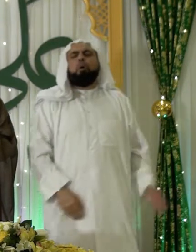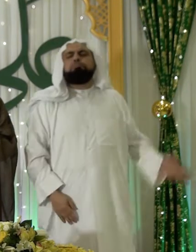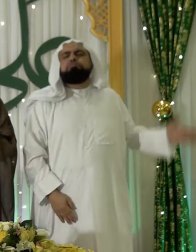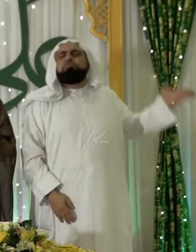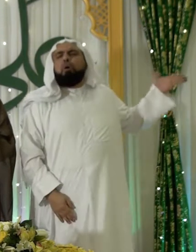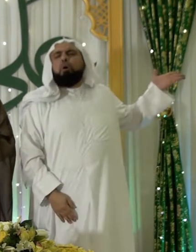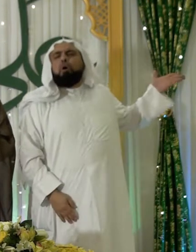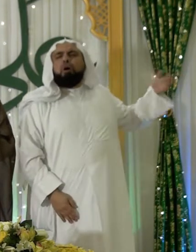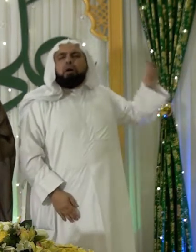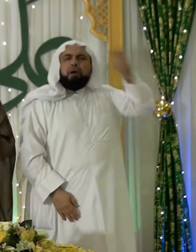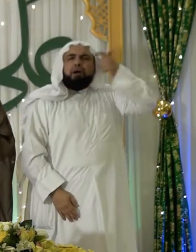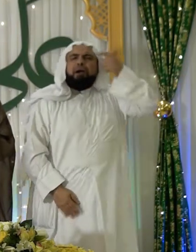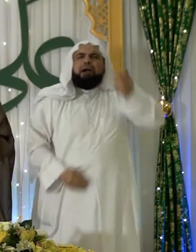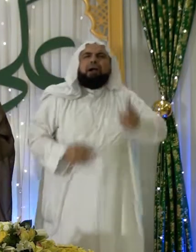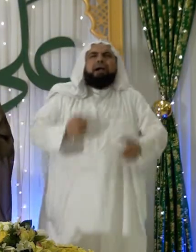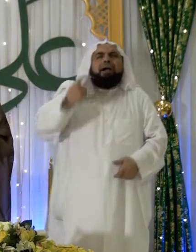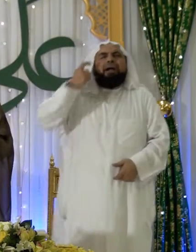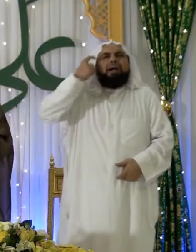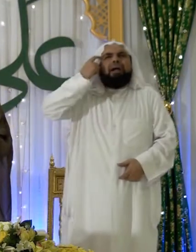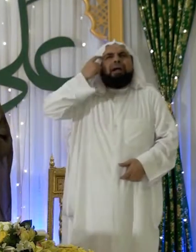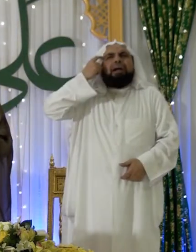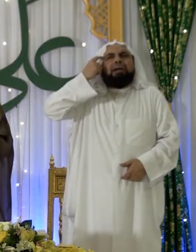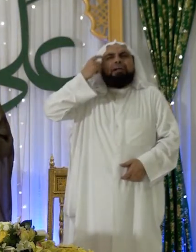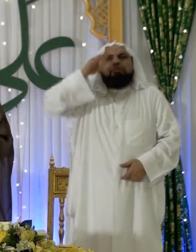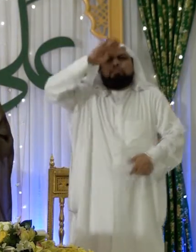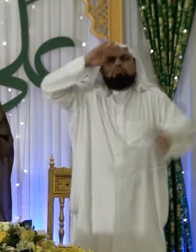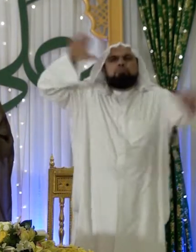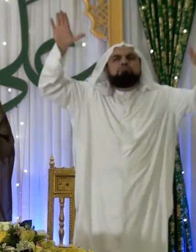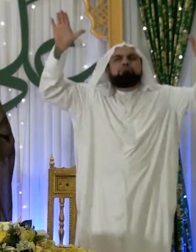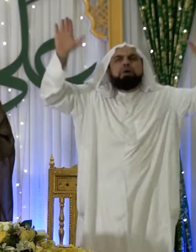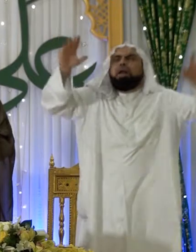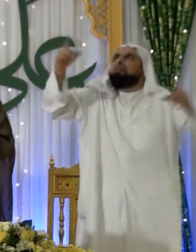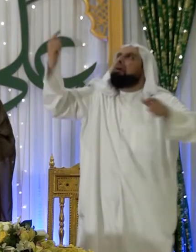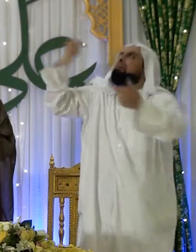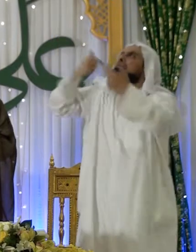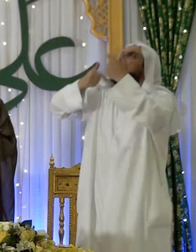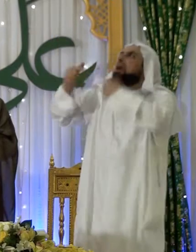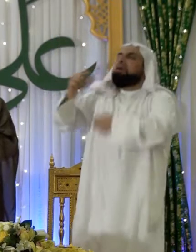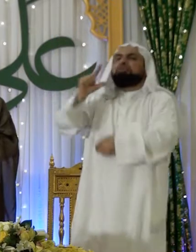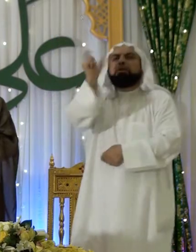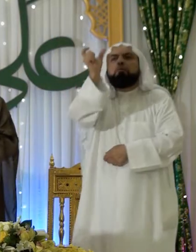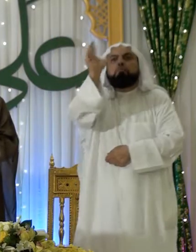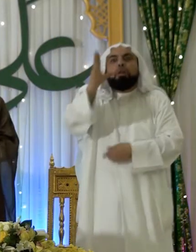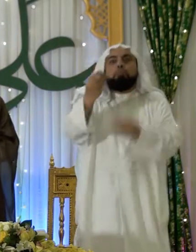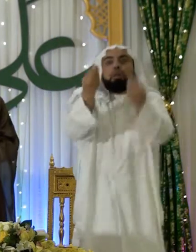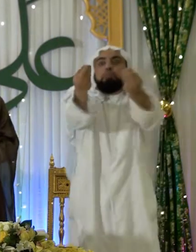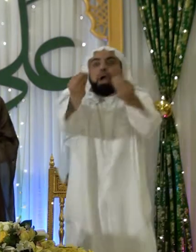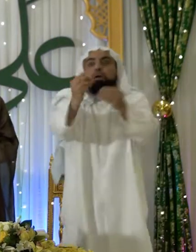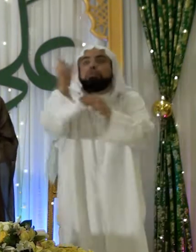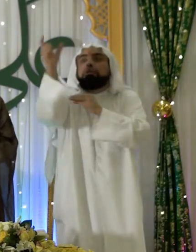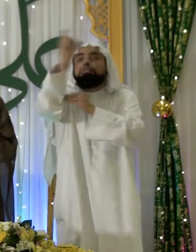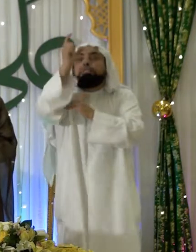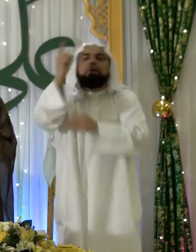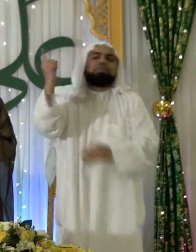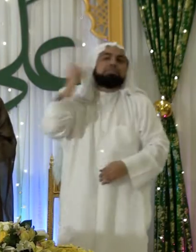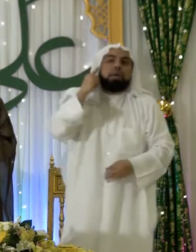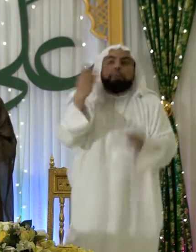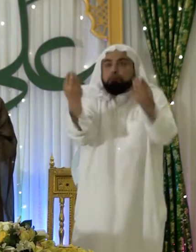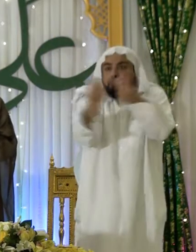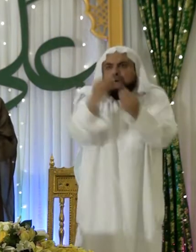السلام يتلقى وحي السماء من رسول الله، يسمع وحي